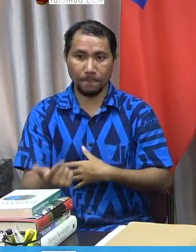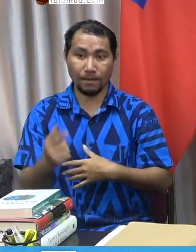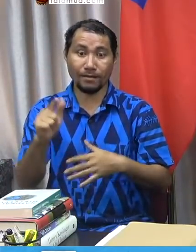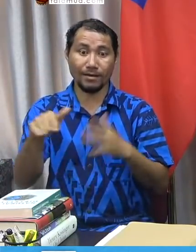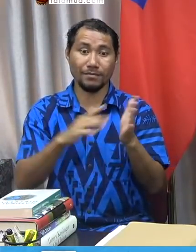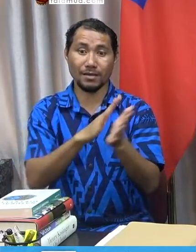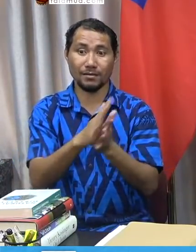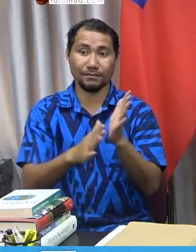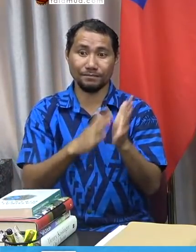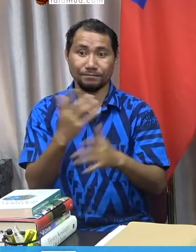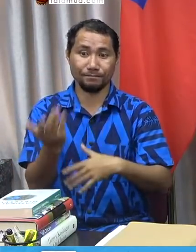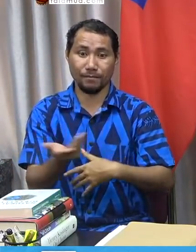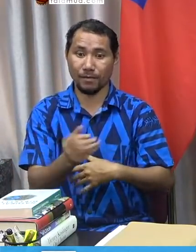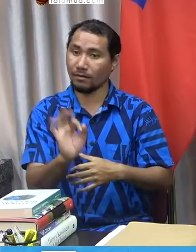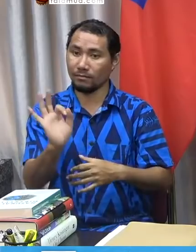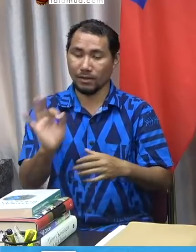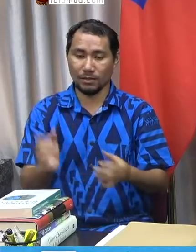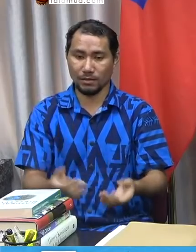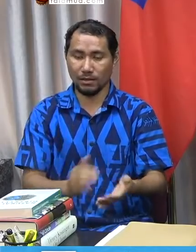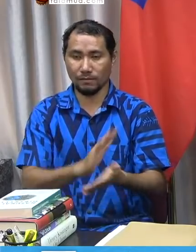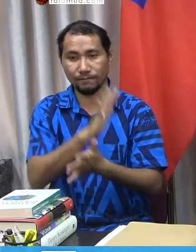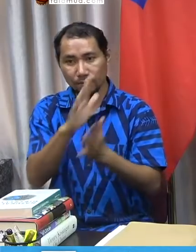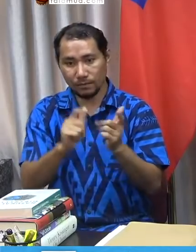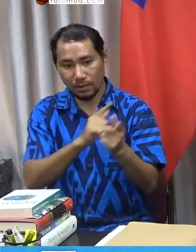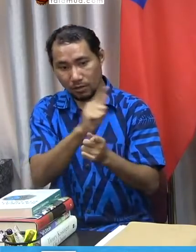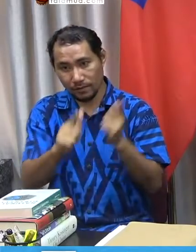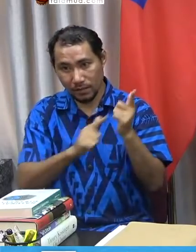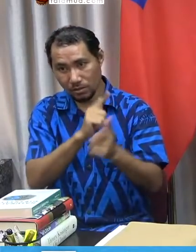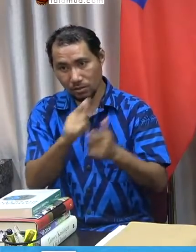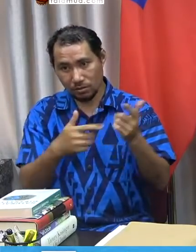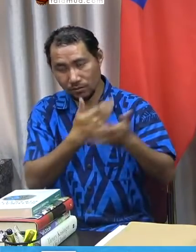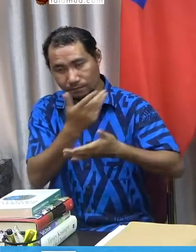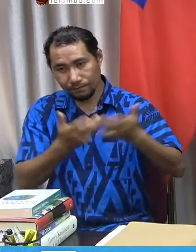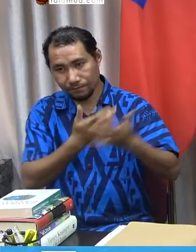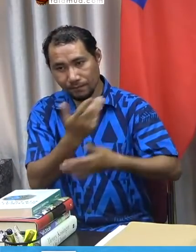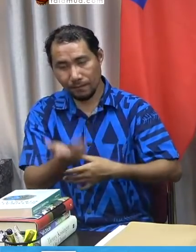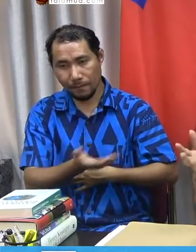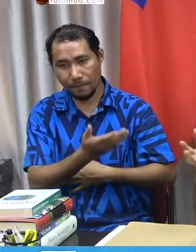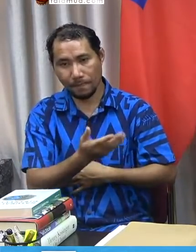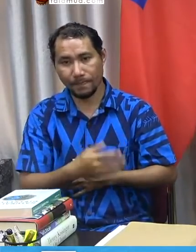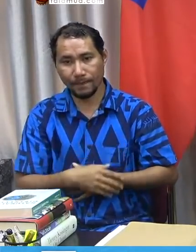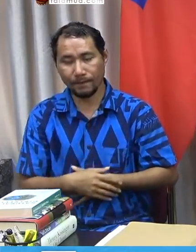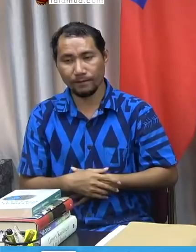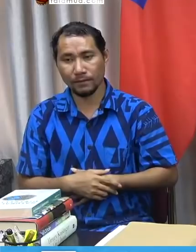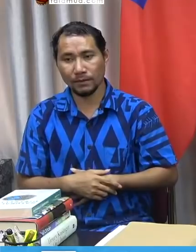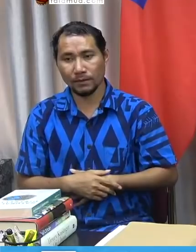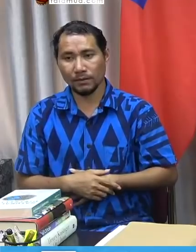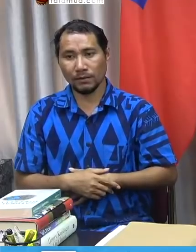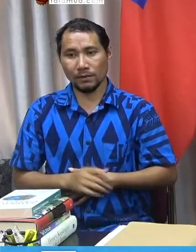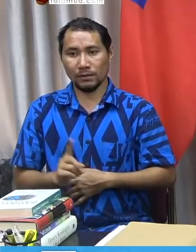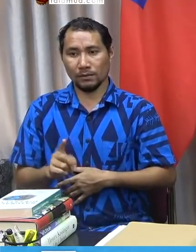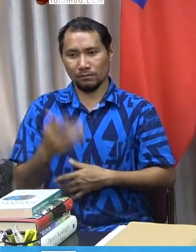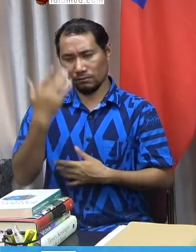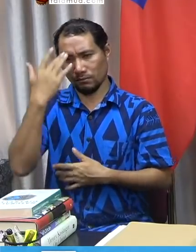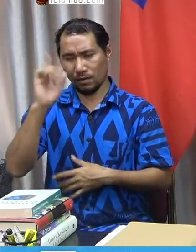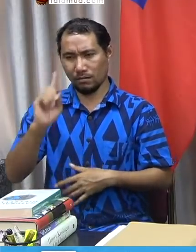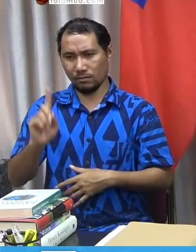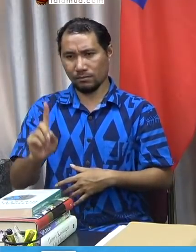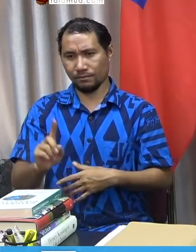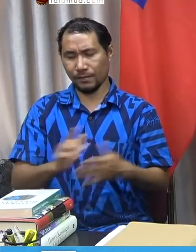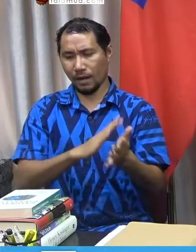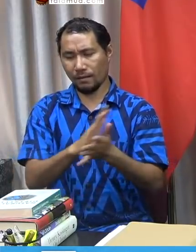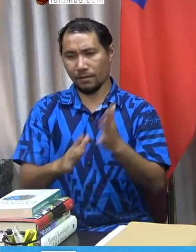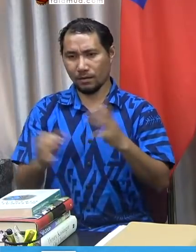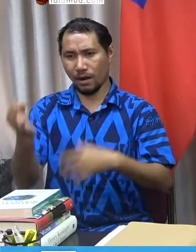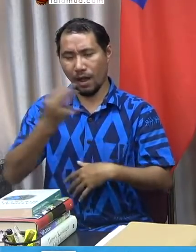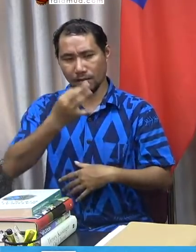ia. Te le ilola po le ale winga o le wala au mai o vaenga ese o le atunu. E o